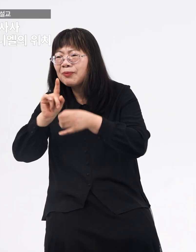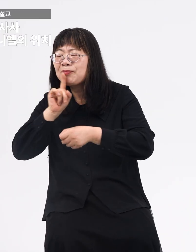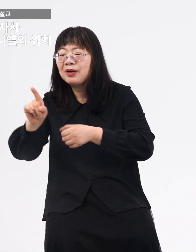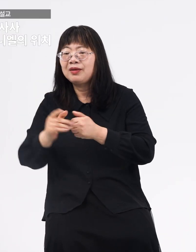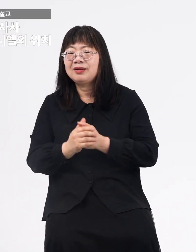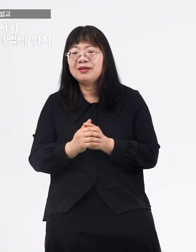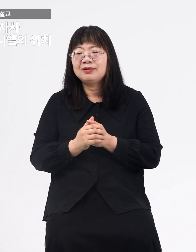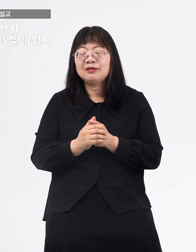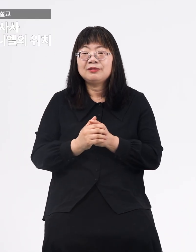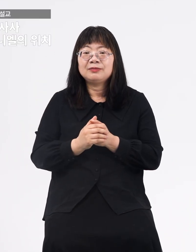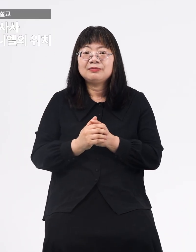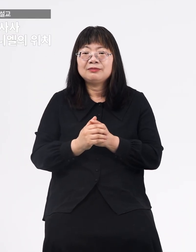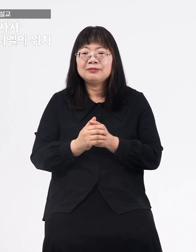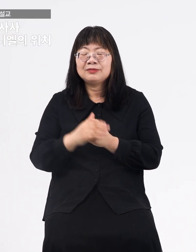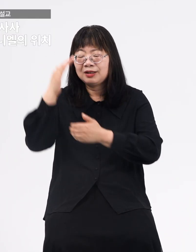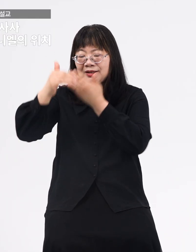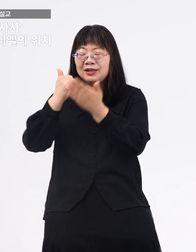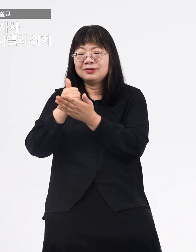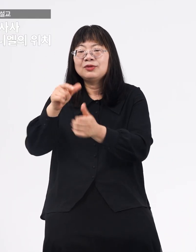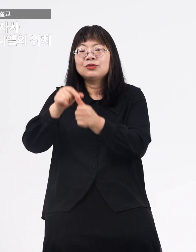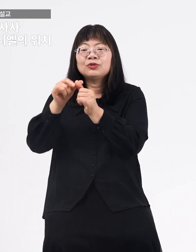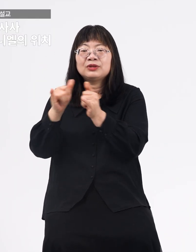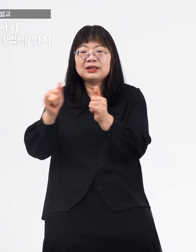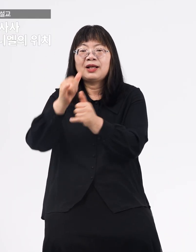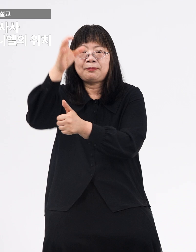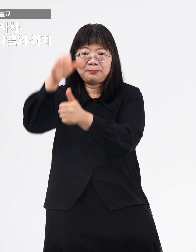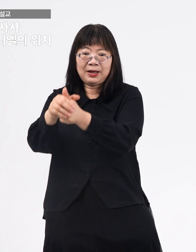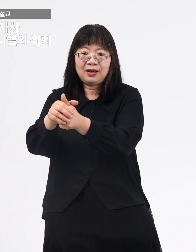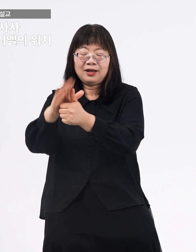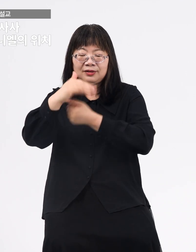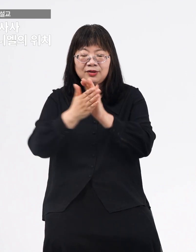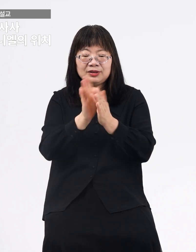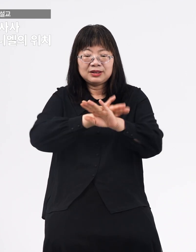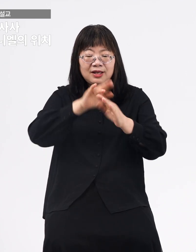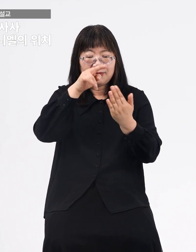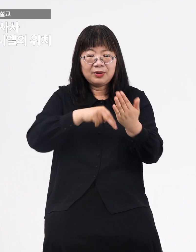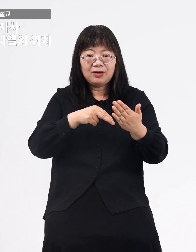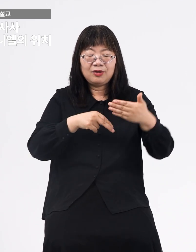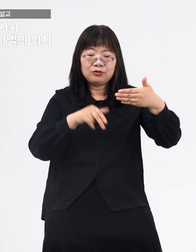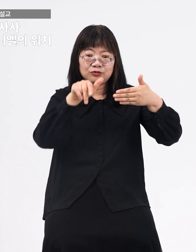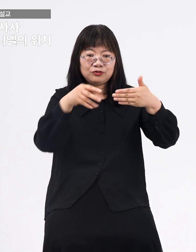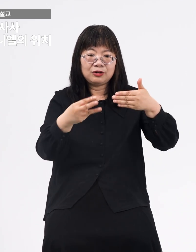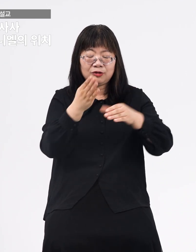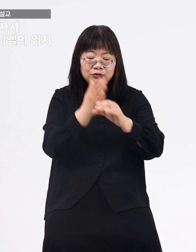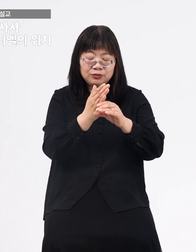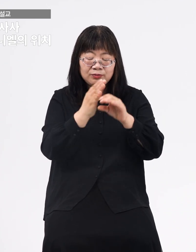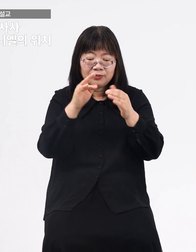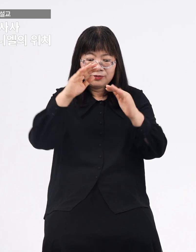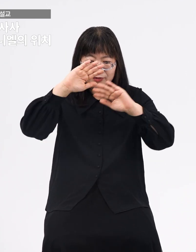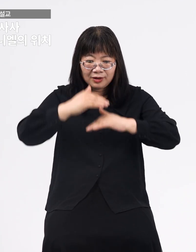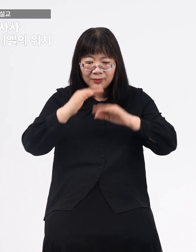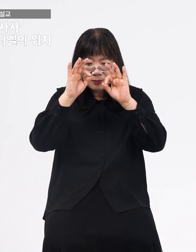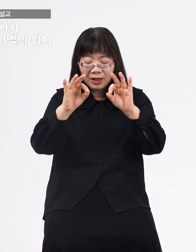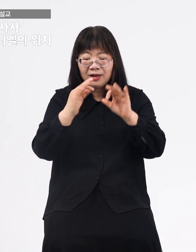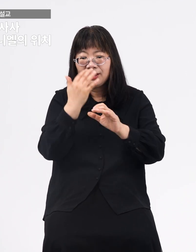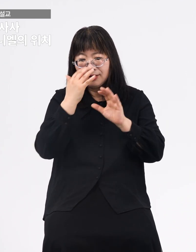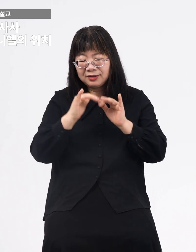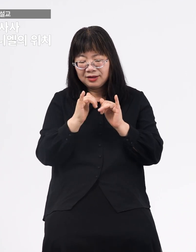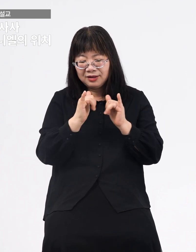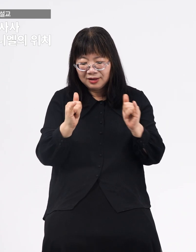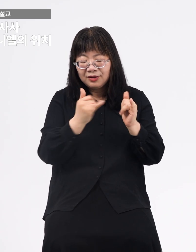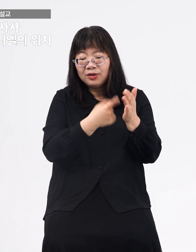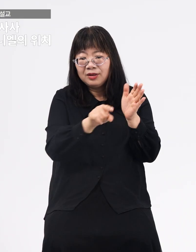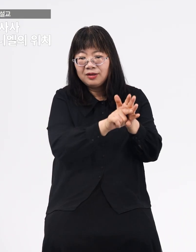그래서 하나님이 한 구원자를 세웁니다. 성경을 잘 보세요. 9절 중반절을 보시면 이스라엘